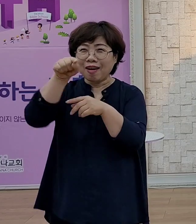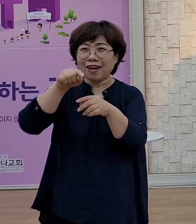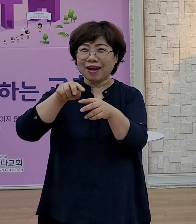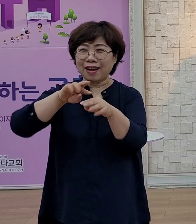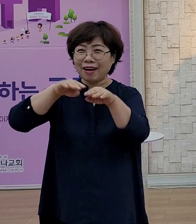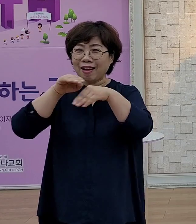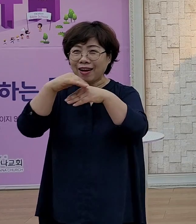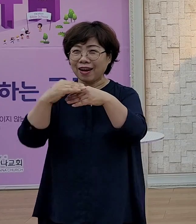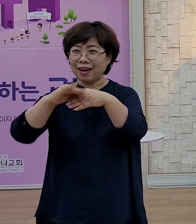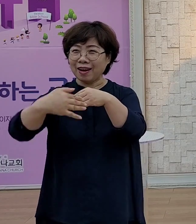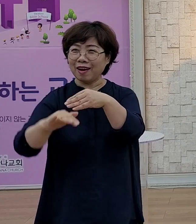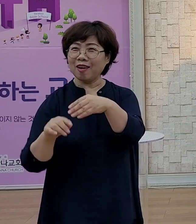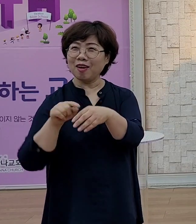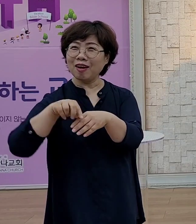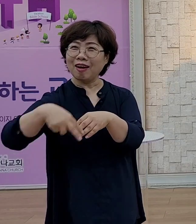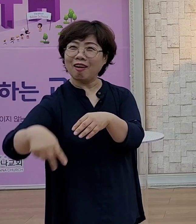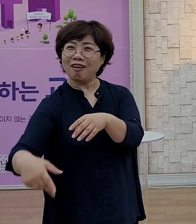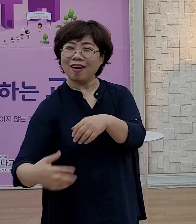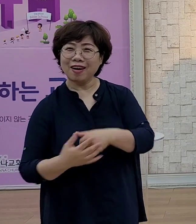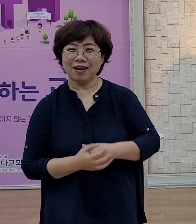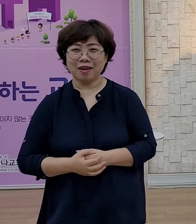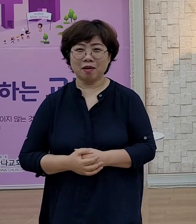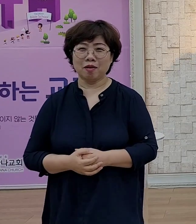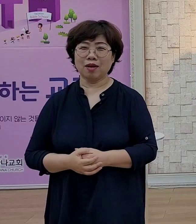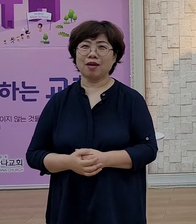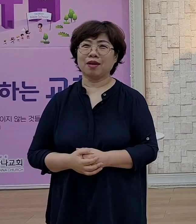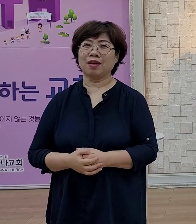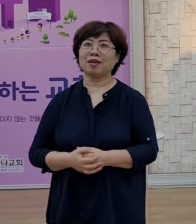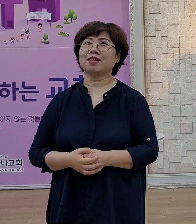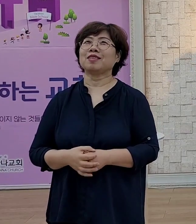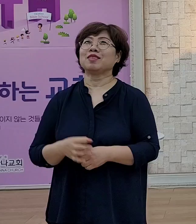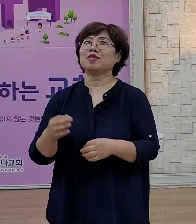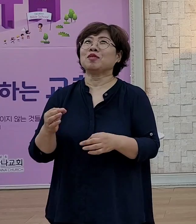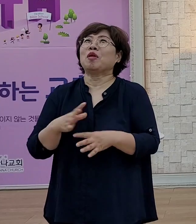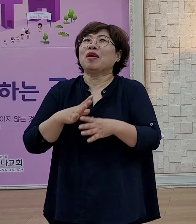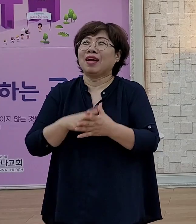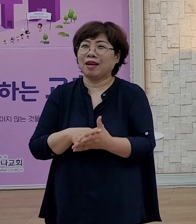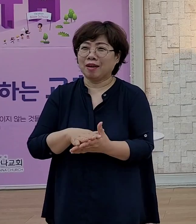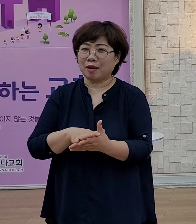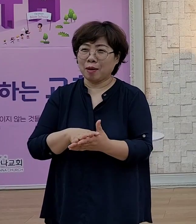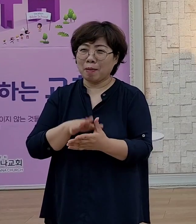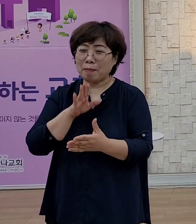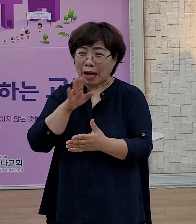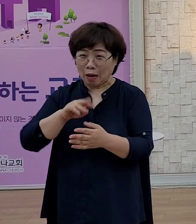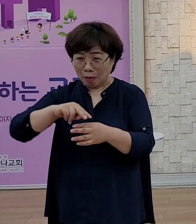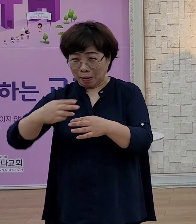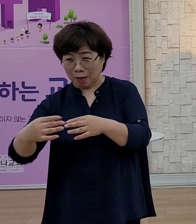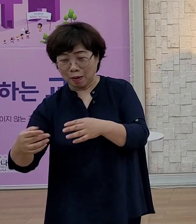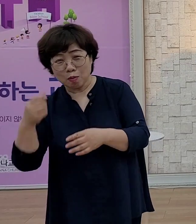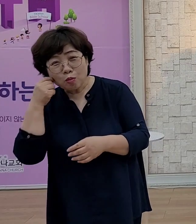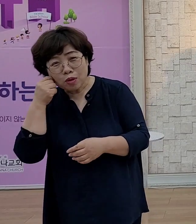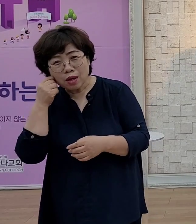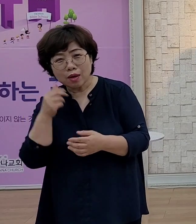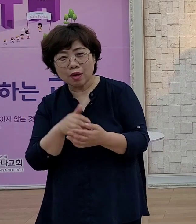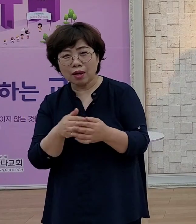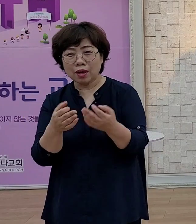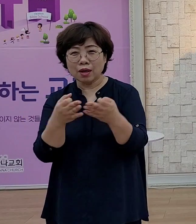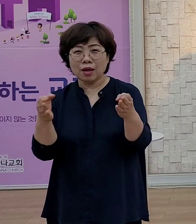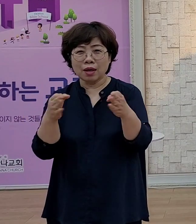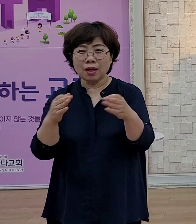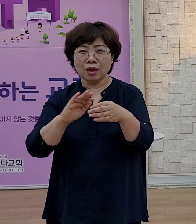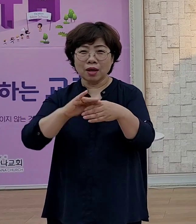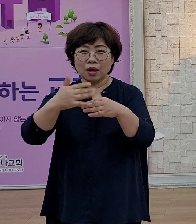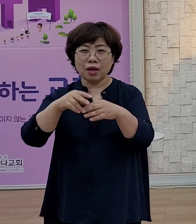그러고 애가 1층으로 금방 내려왔을까요? 얼마나 애가 놀래고 기겁을 했는지 그 14층 계단에